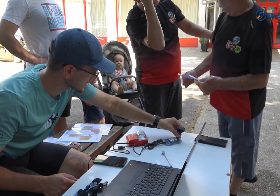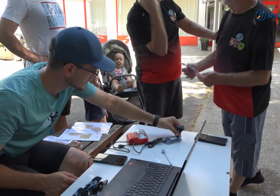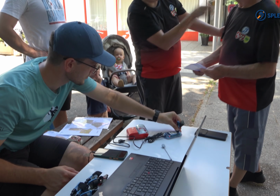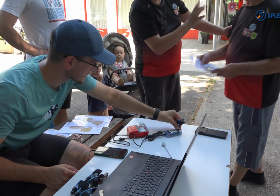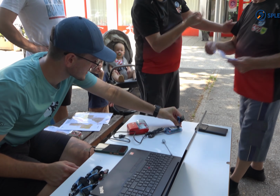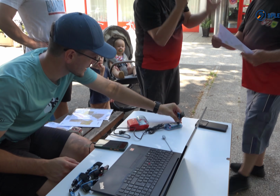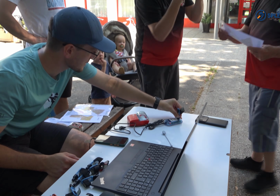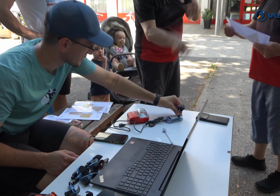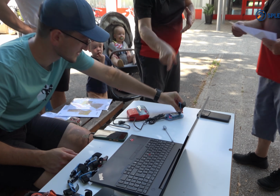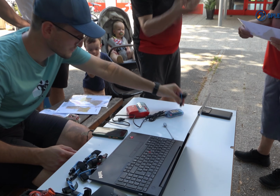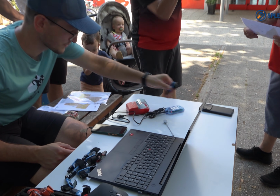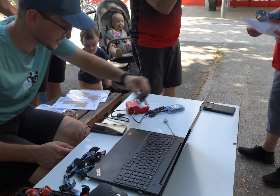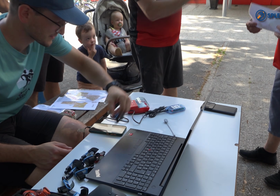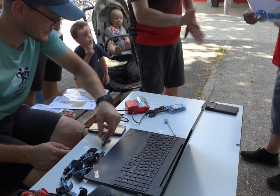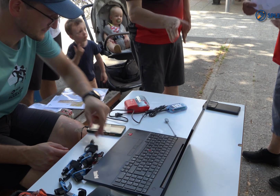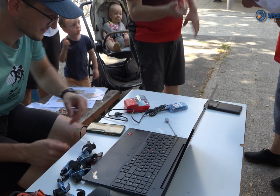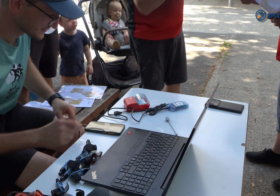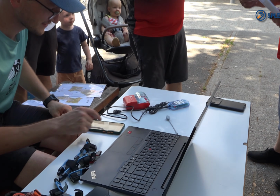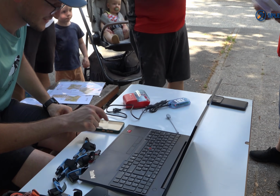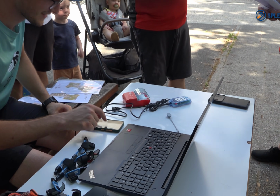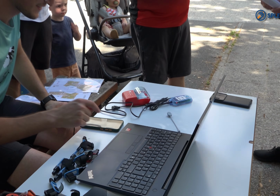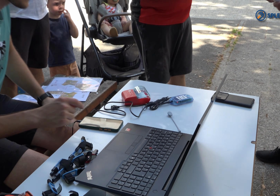Dejansko pred, zaneham ploha, za ramena pred.